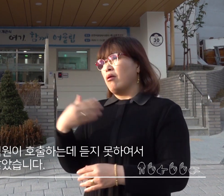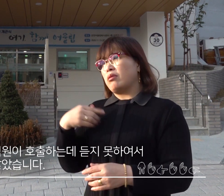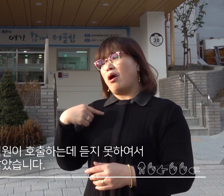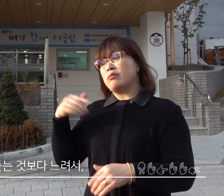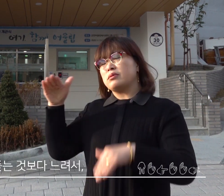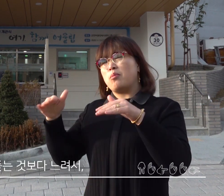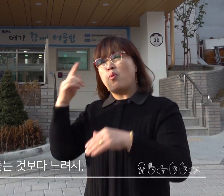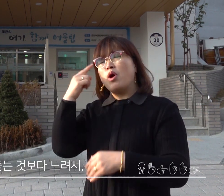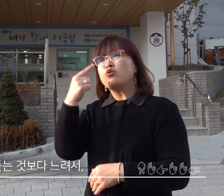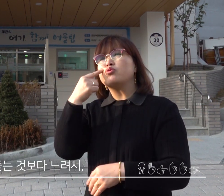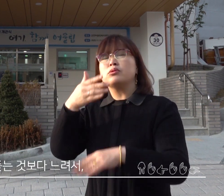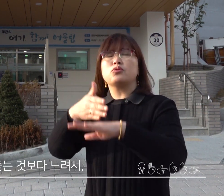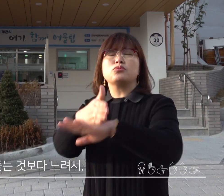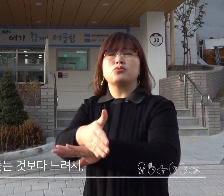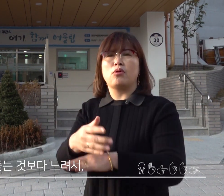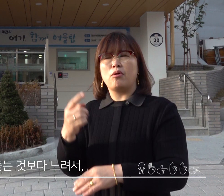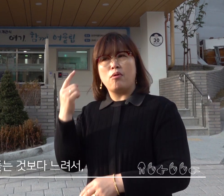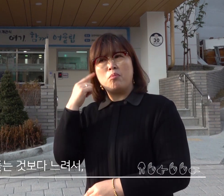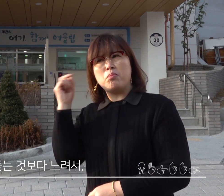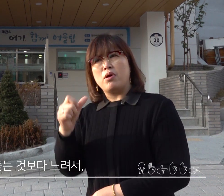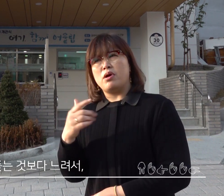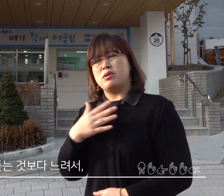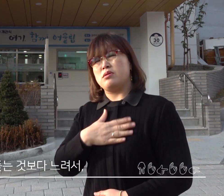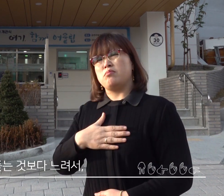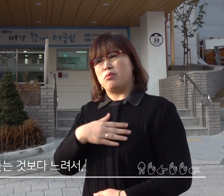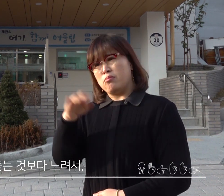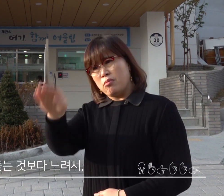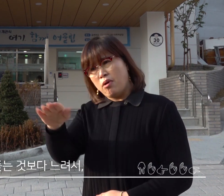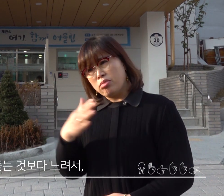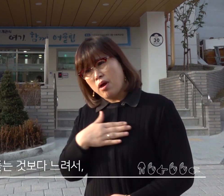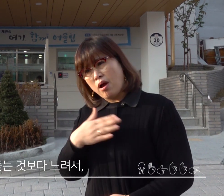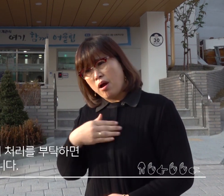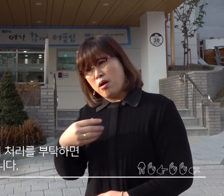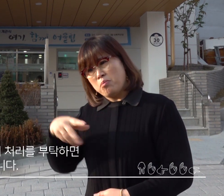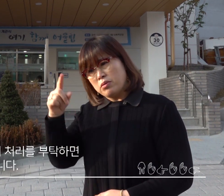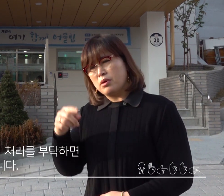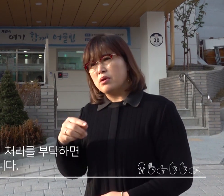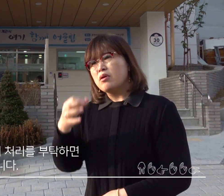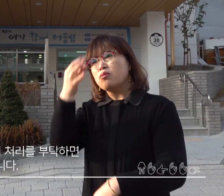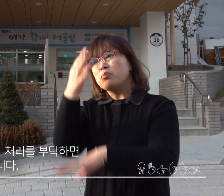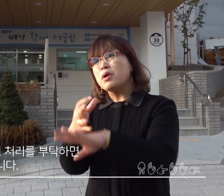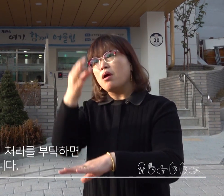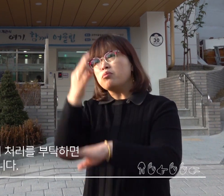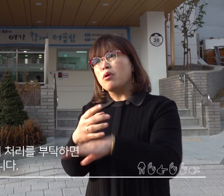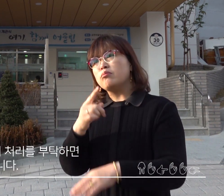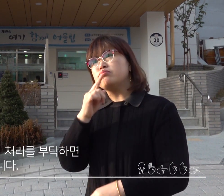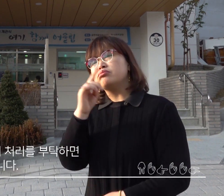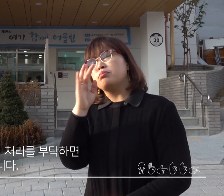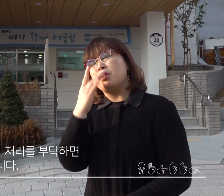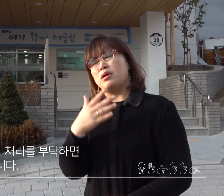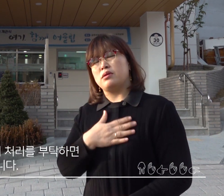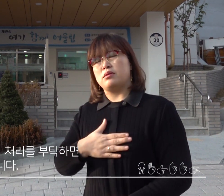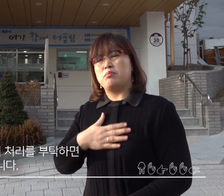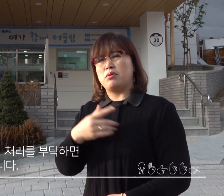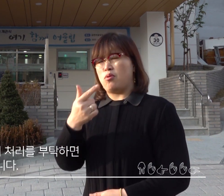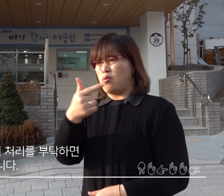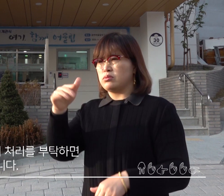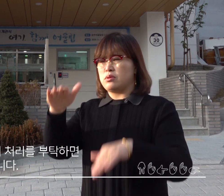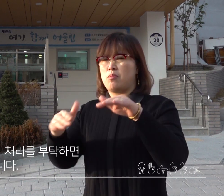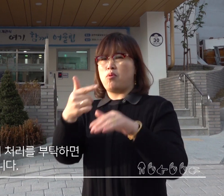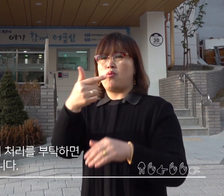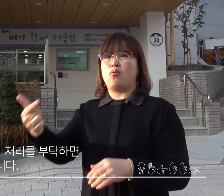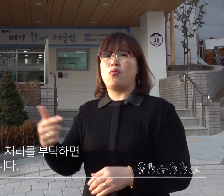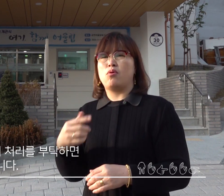많았습니다. 눈으로 보는 것이 소리로 듣는 것보다 느려서 제 차례가 지나쳤을 때 먼저 처리를